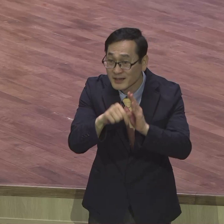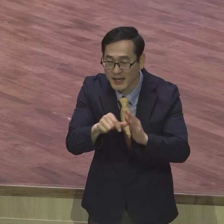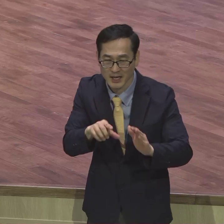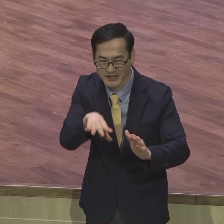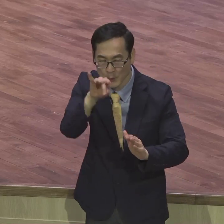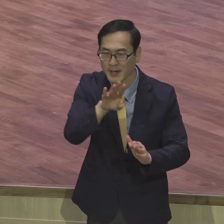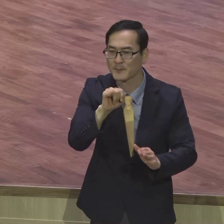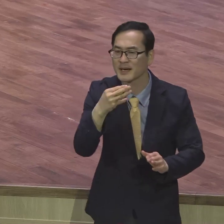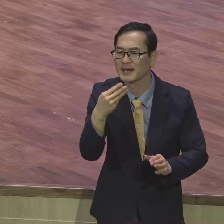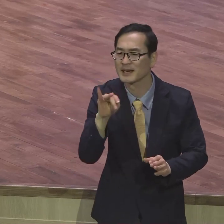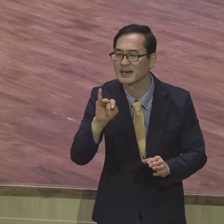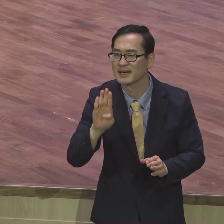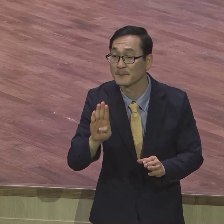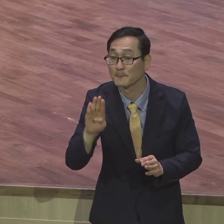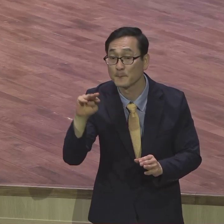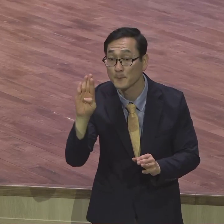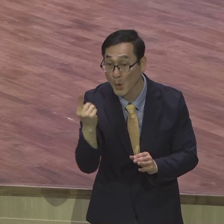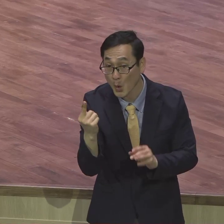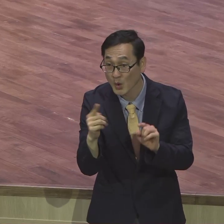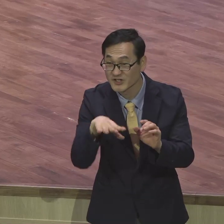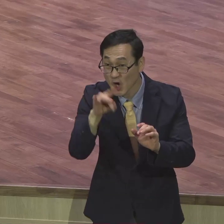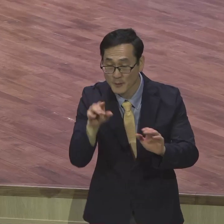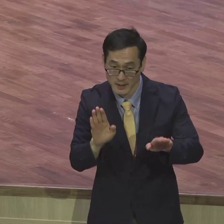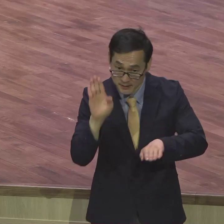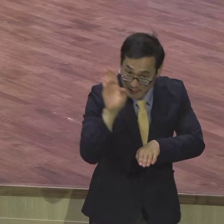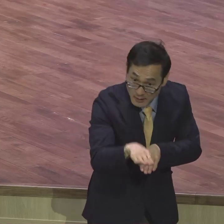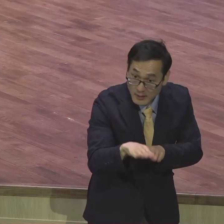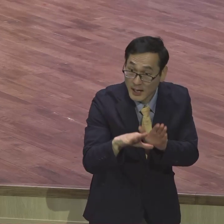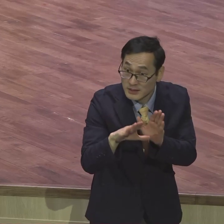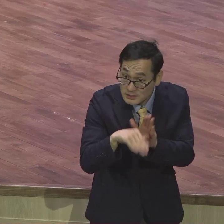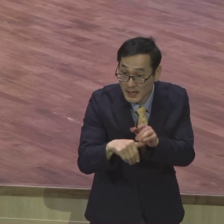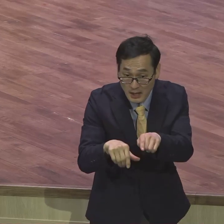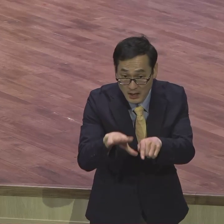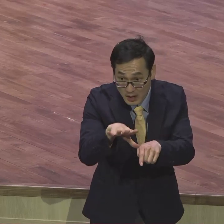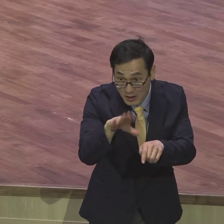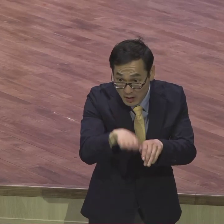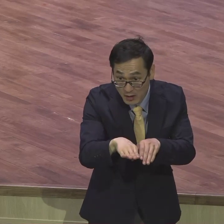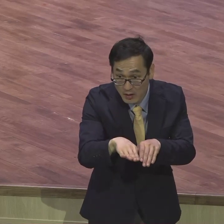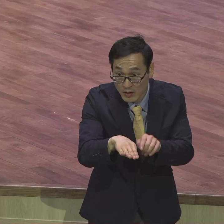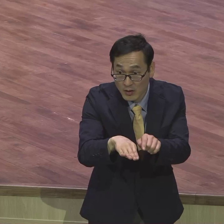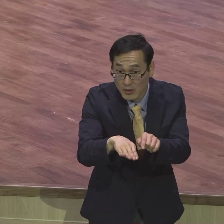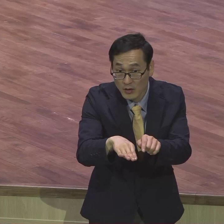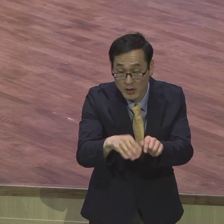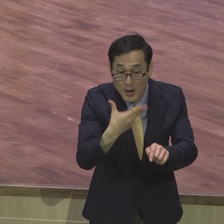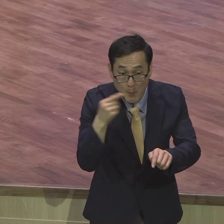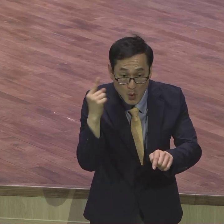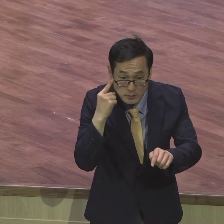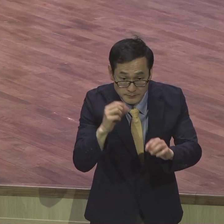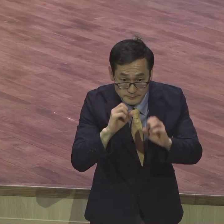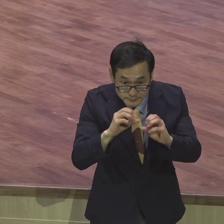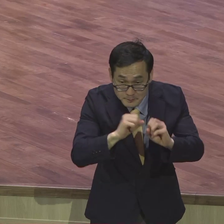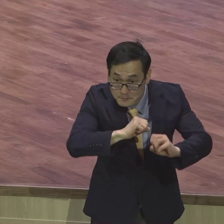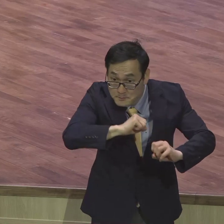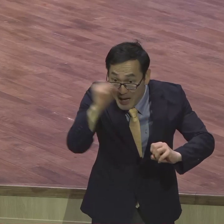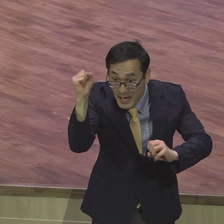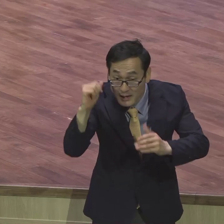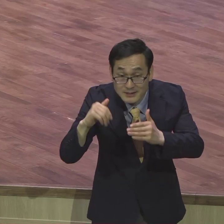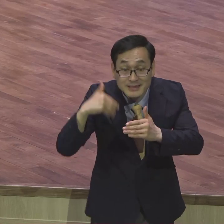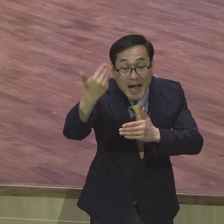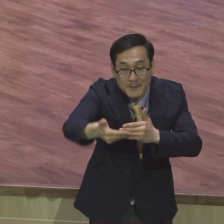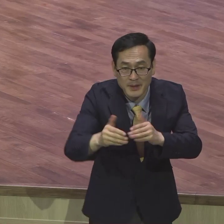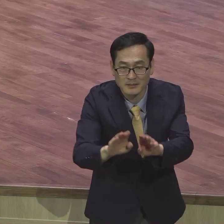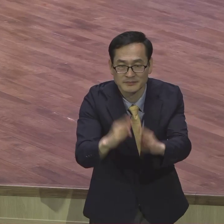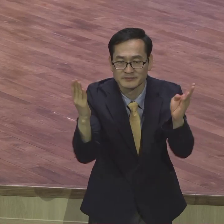로마까지 복음의 문이 계속해서 열려갔어요. 다민족 교회가 이제 설립이 되면서